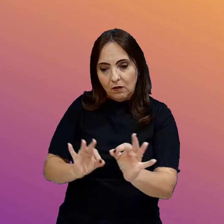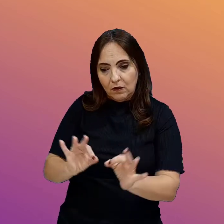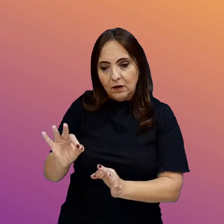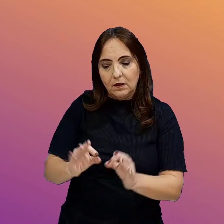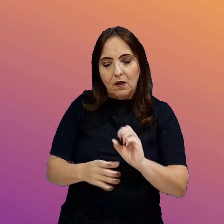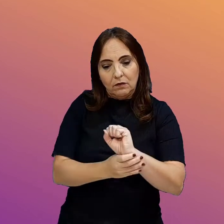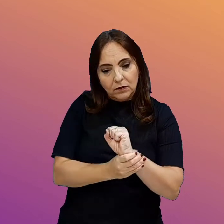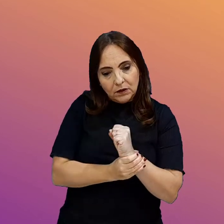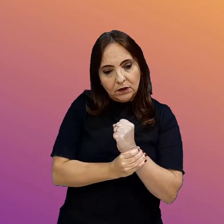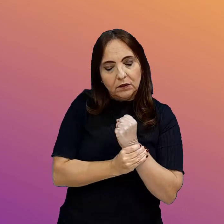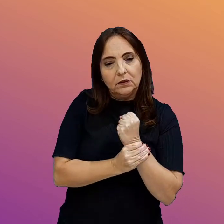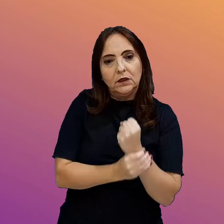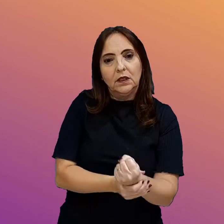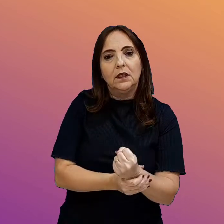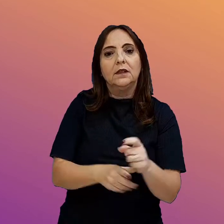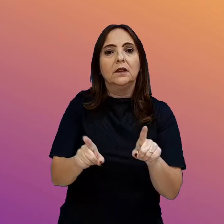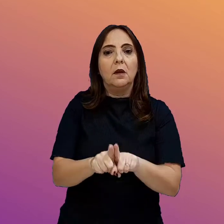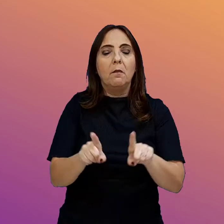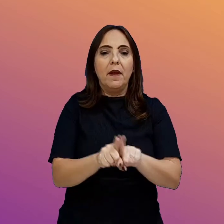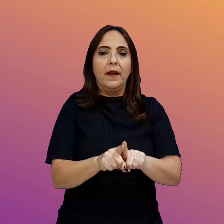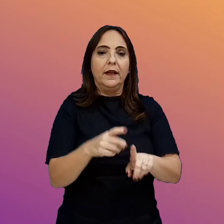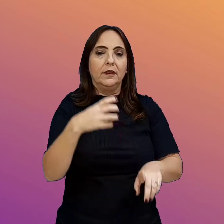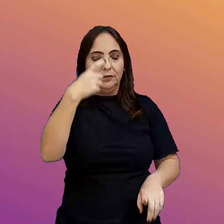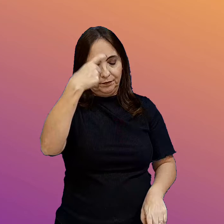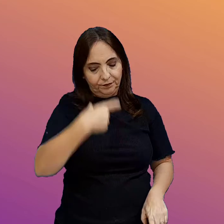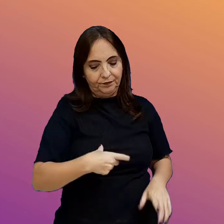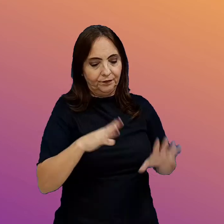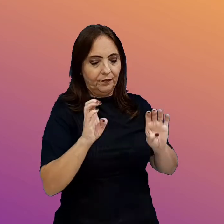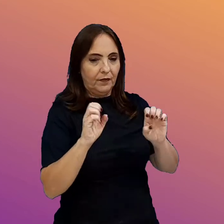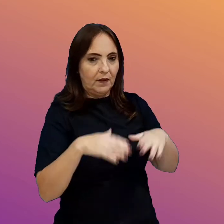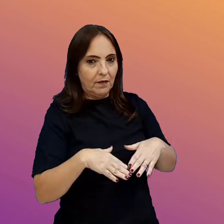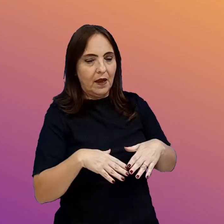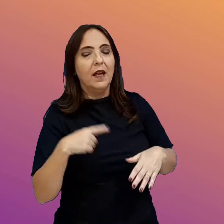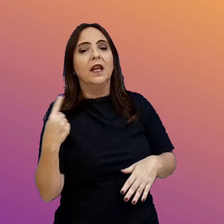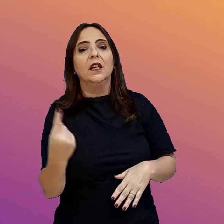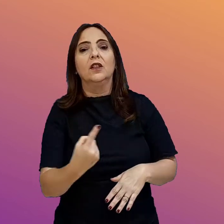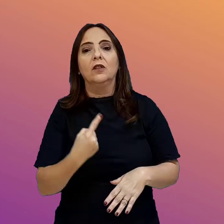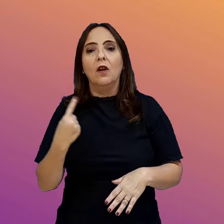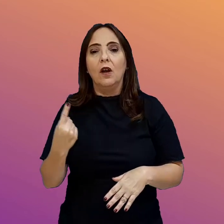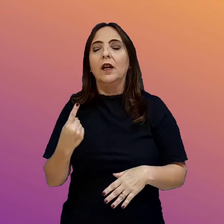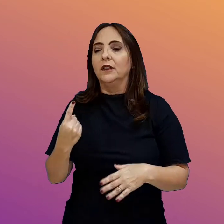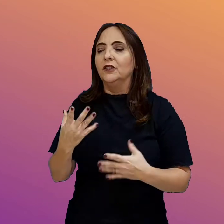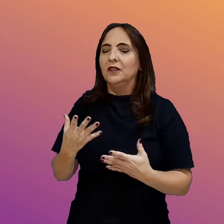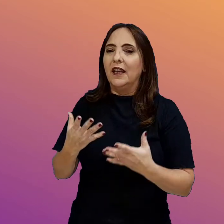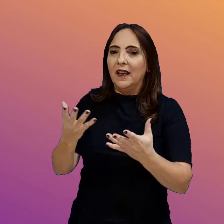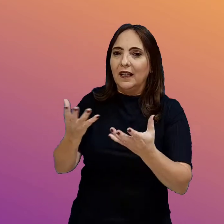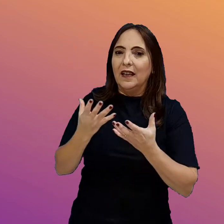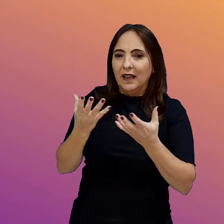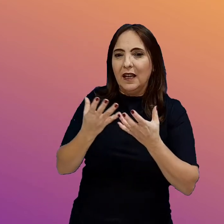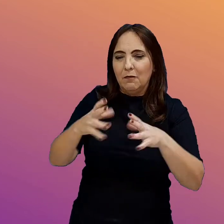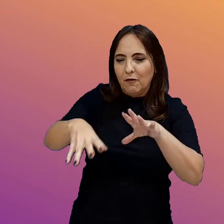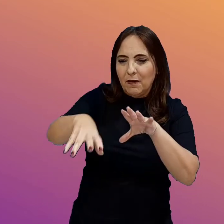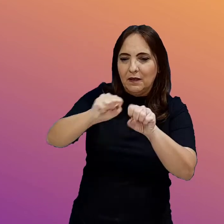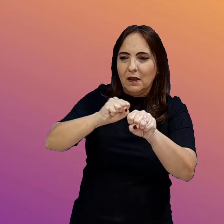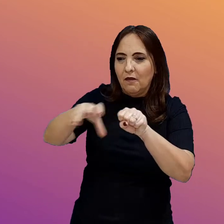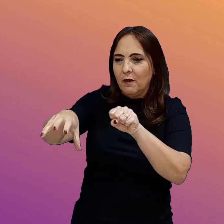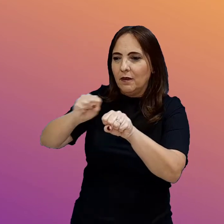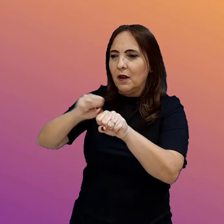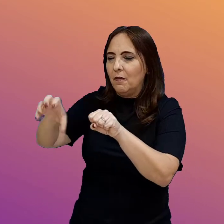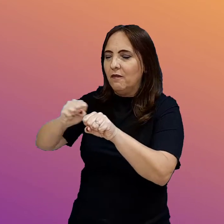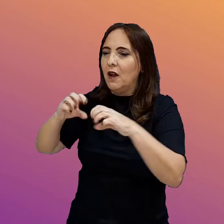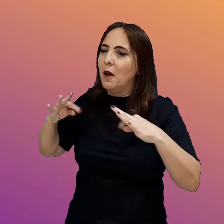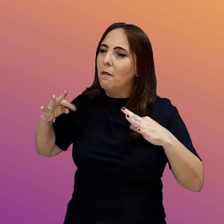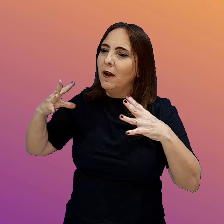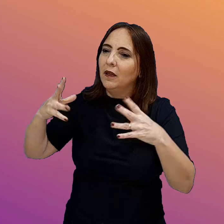traz segurança e ela traz bem-estar também. A gente busca formação para todas as áreas da nossa vida. E áreas que